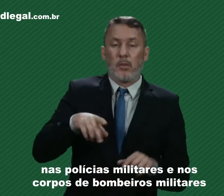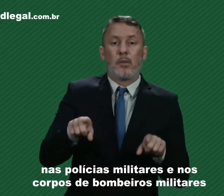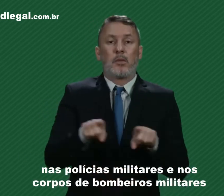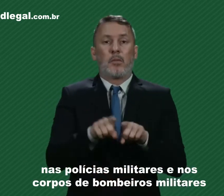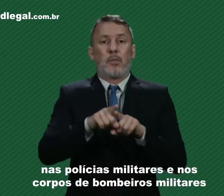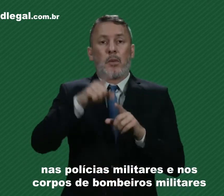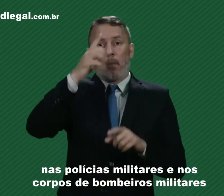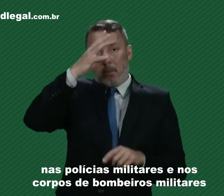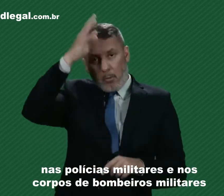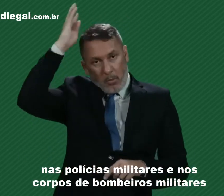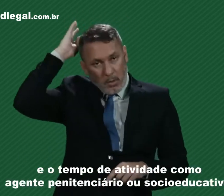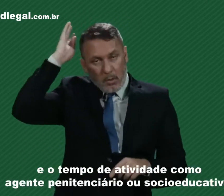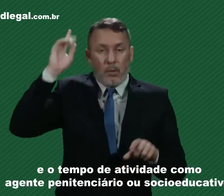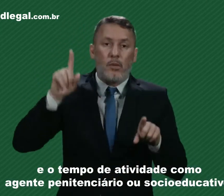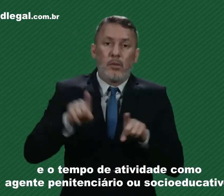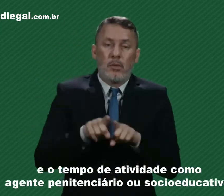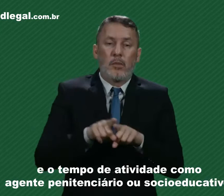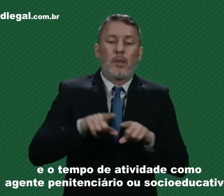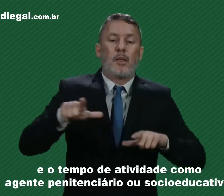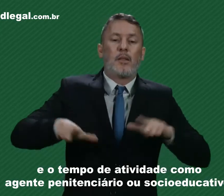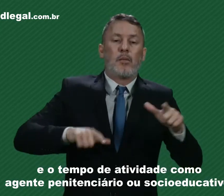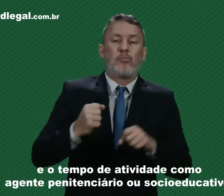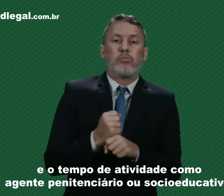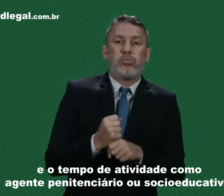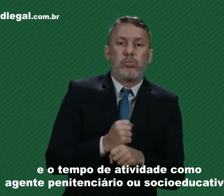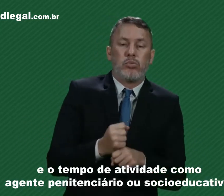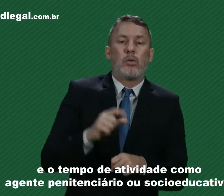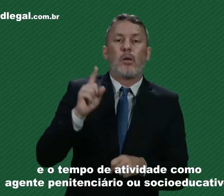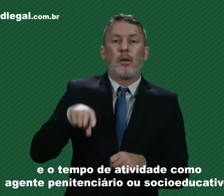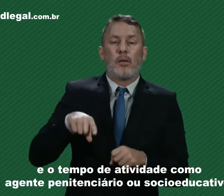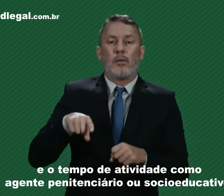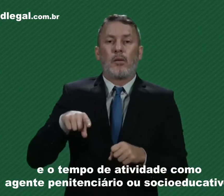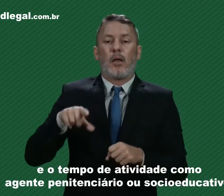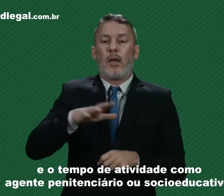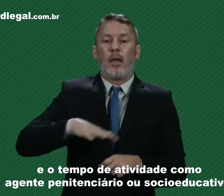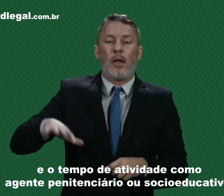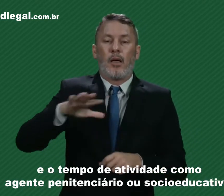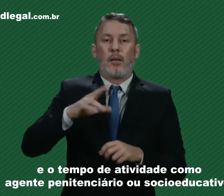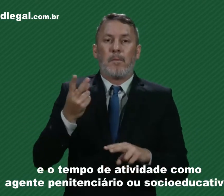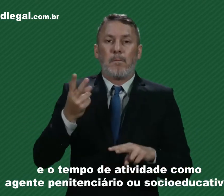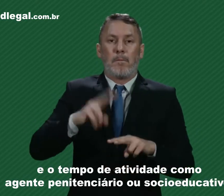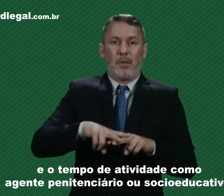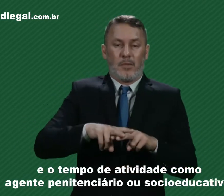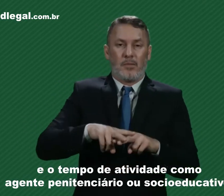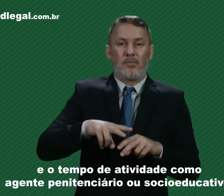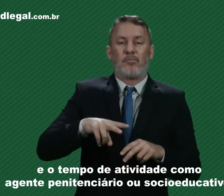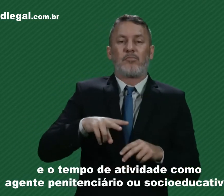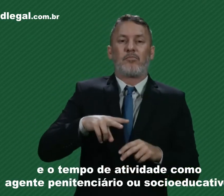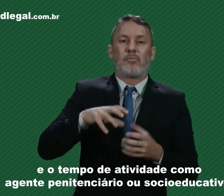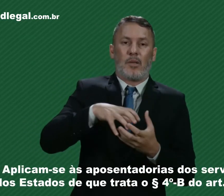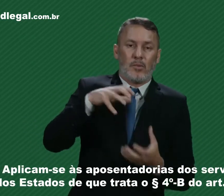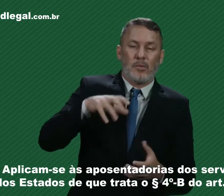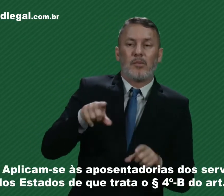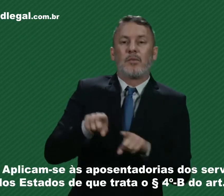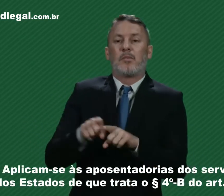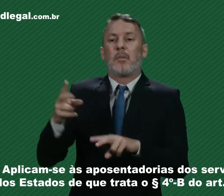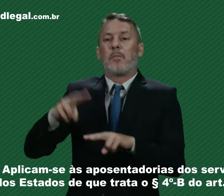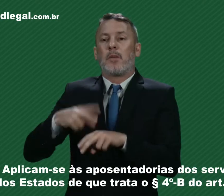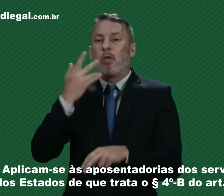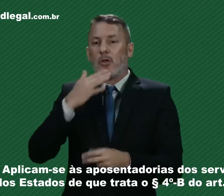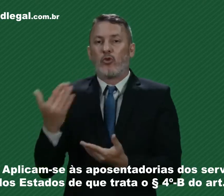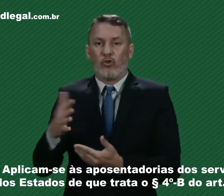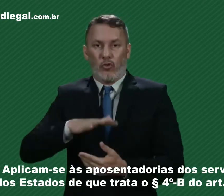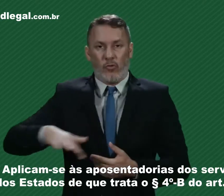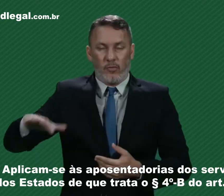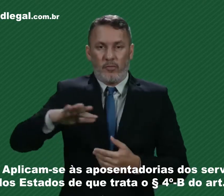corpos de bombeiros militares e o tempo de atividade como agente penitenciário ou socioeducativo. Parágrafo